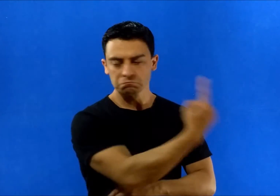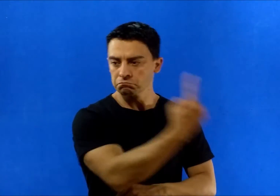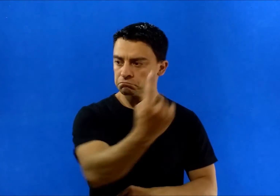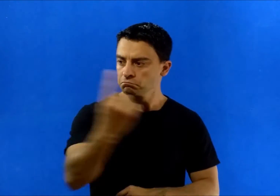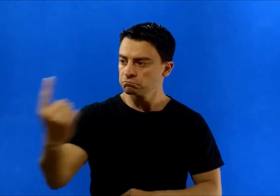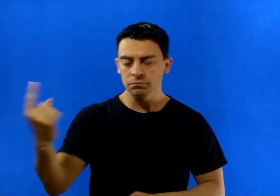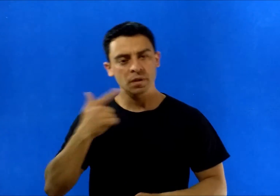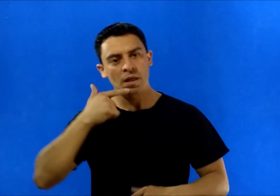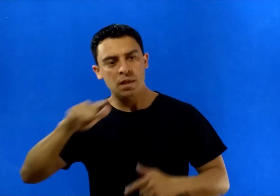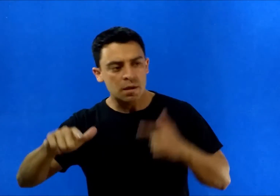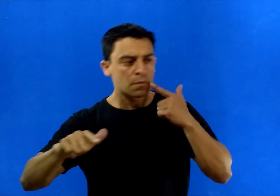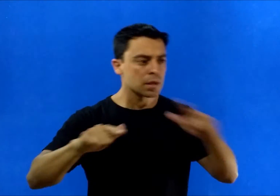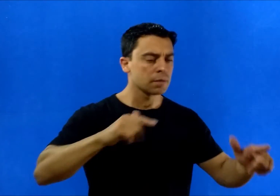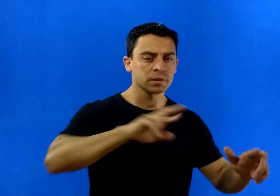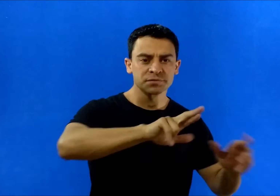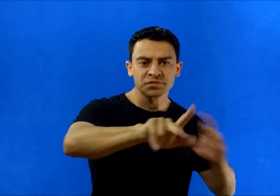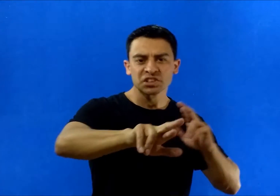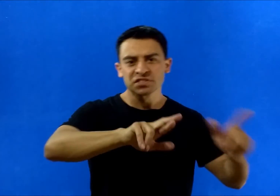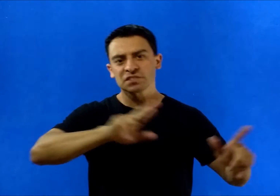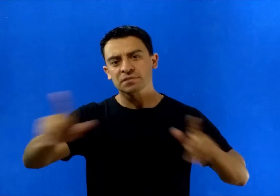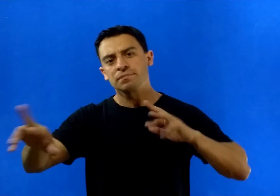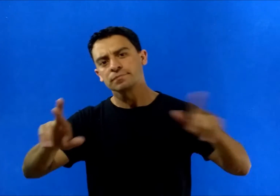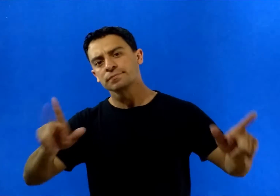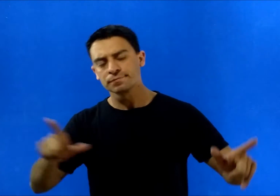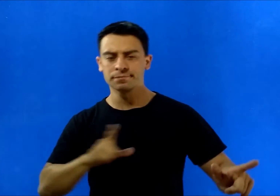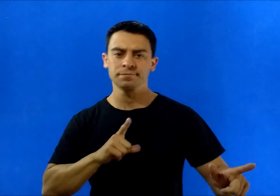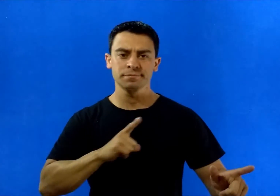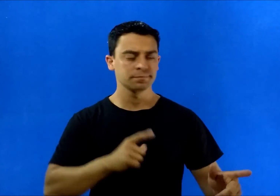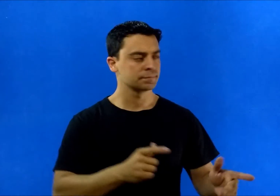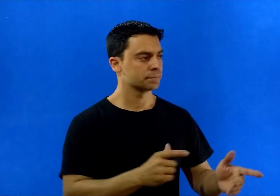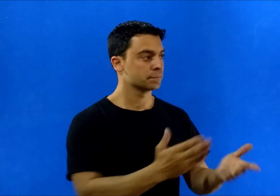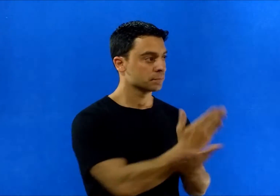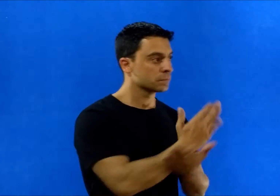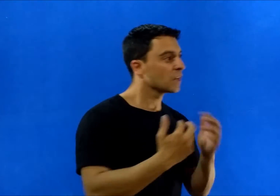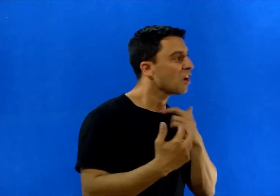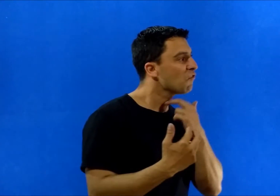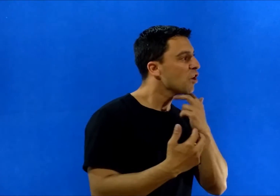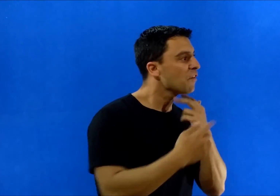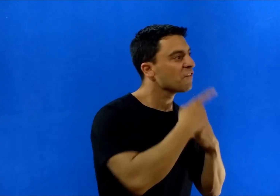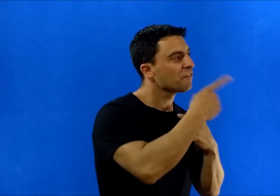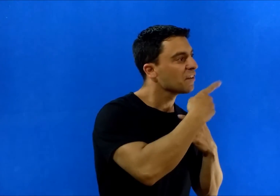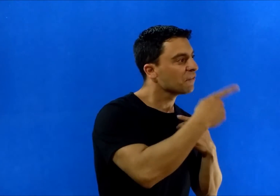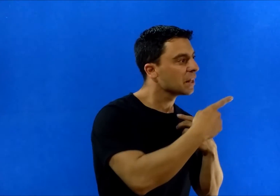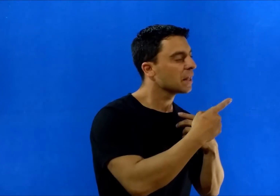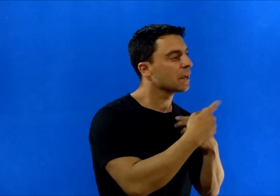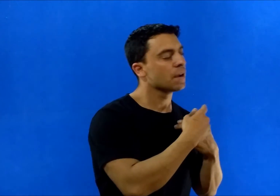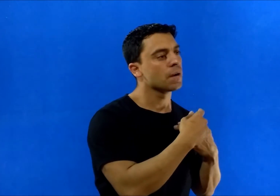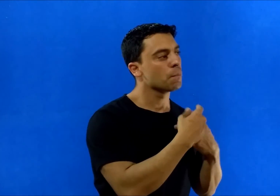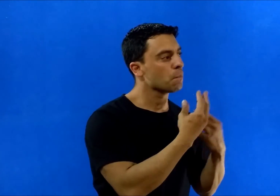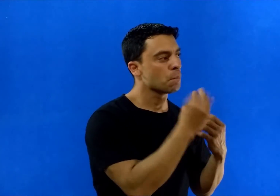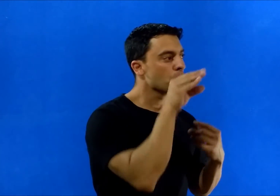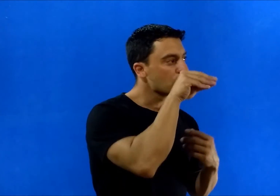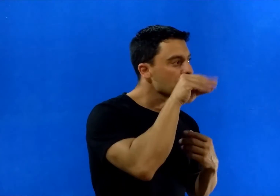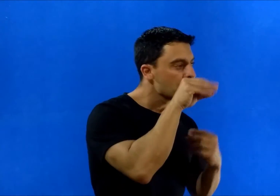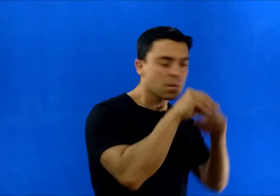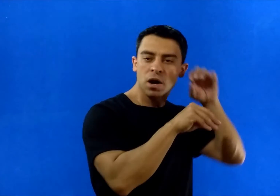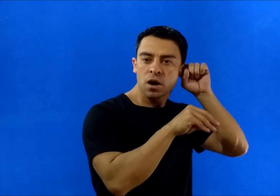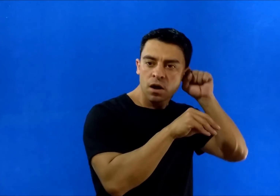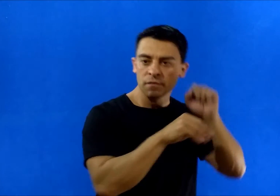Cada pessoa, cada um, tem a sua língua e tem as suas diferenças da língua. Alguns usam a voz para falar,